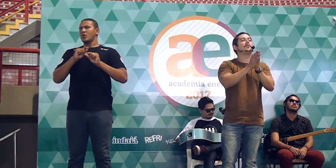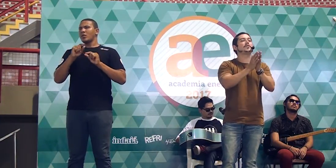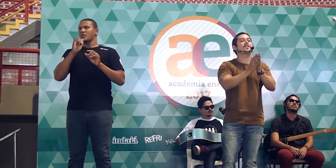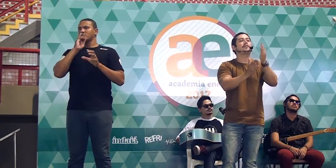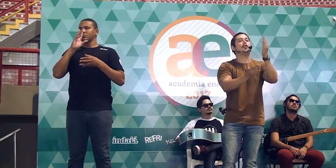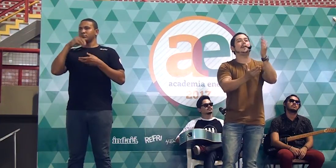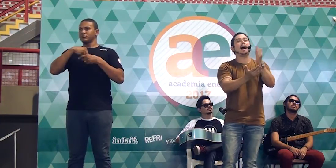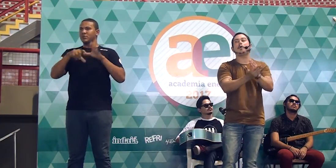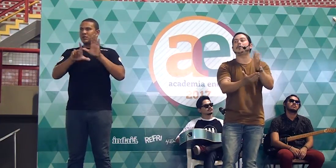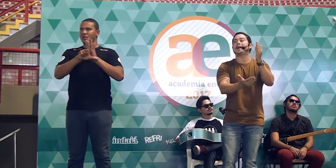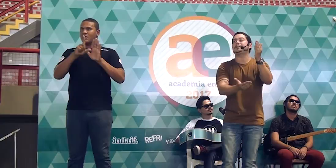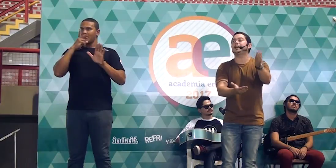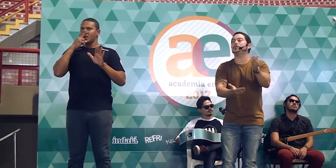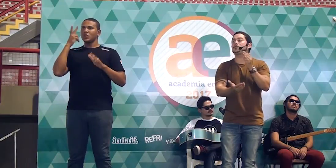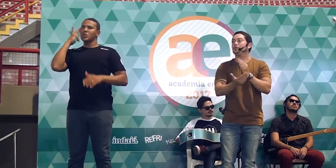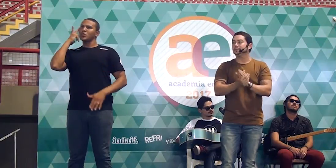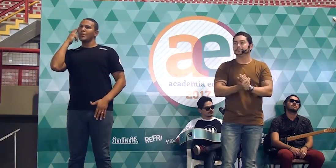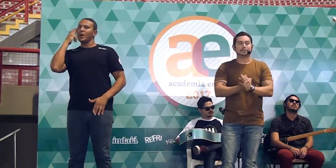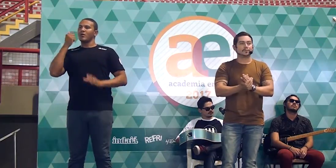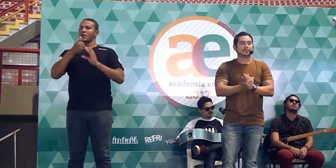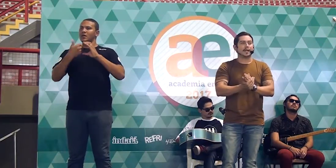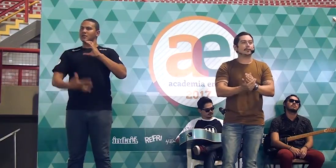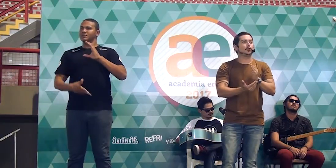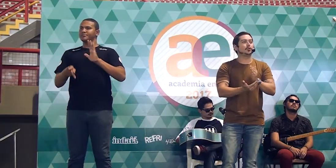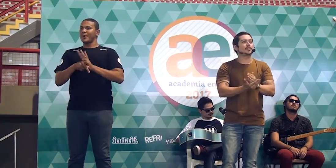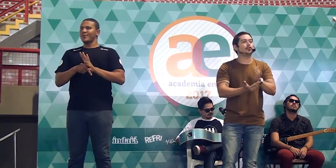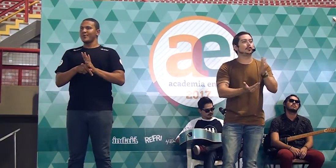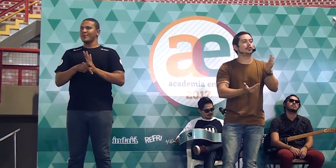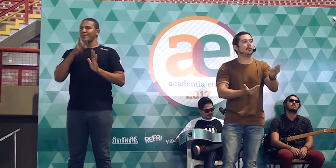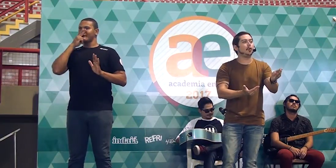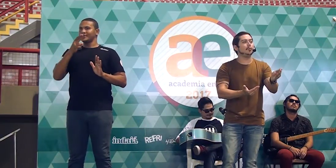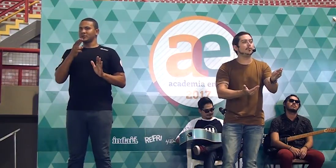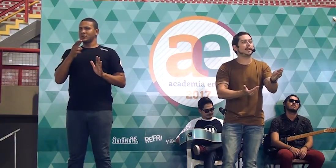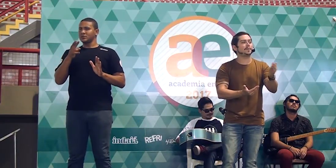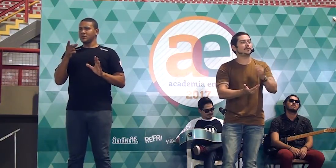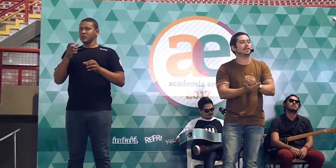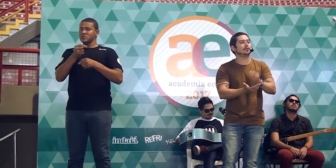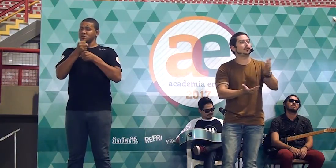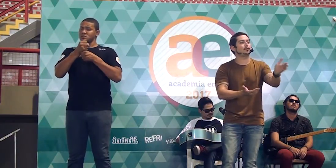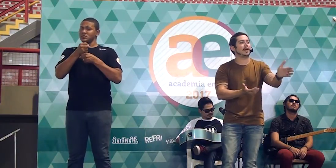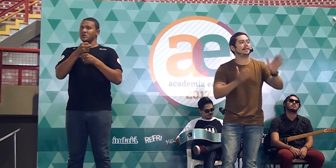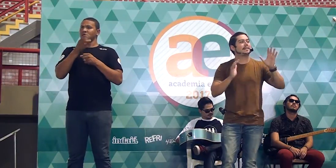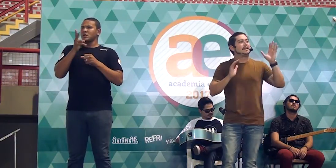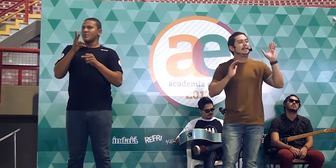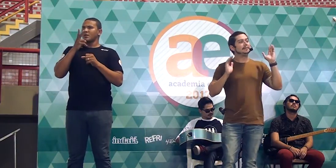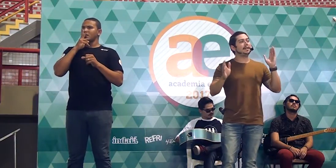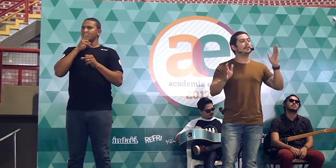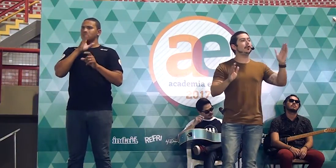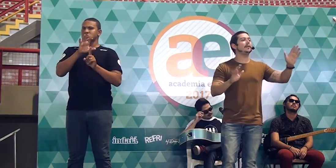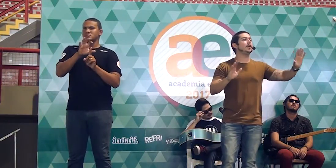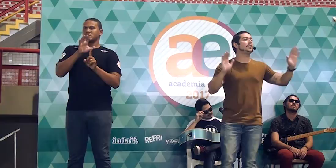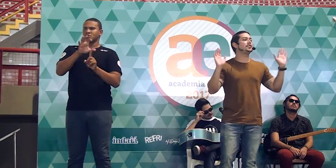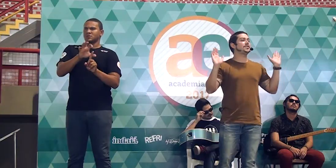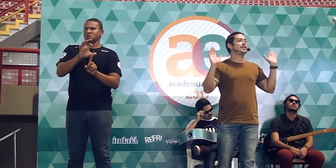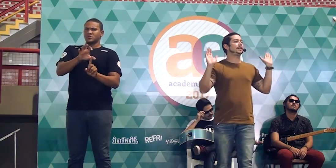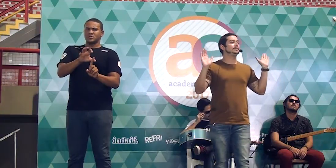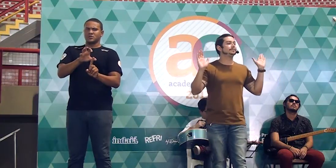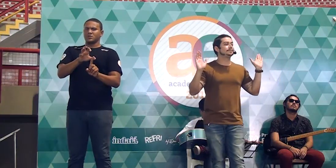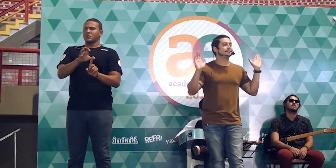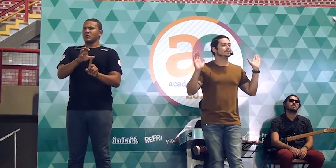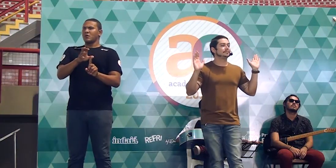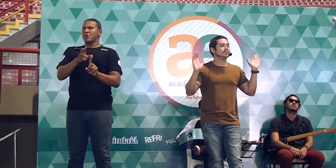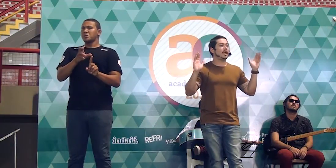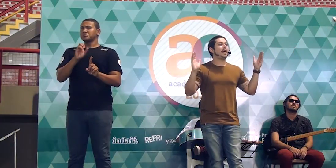É quando você torna algo característico. A tortura se tornou tão comum que as pessoas eram torturadas tendo ou não o que